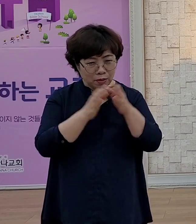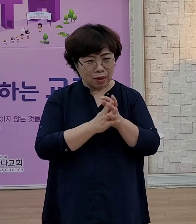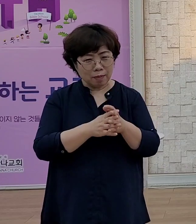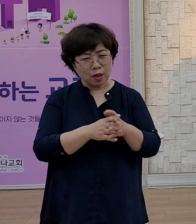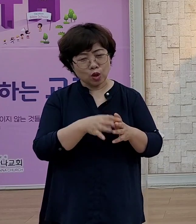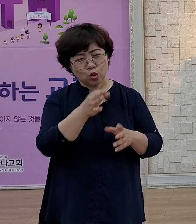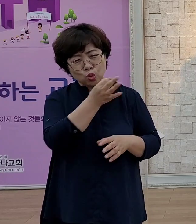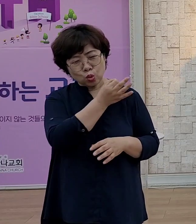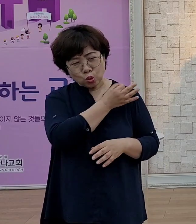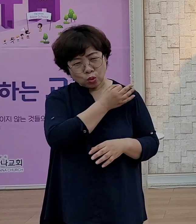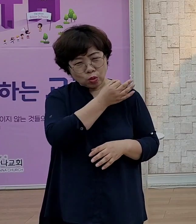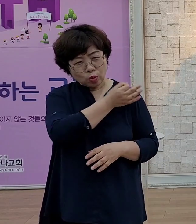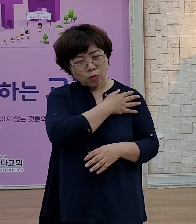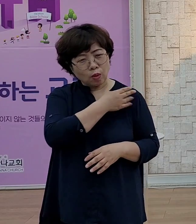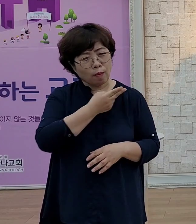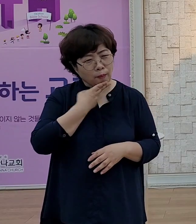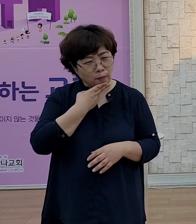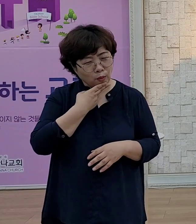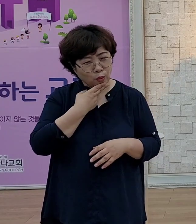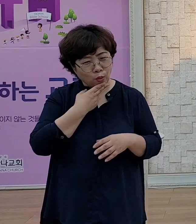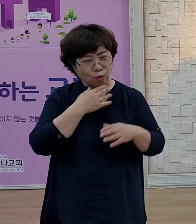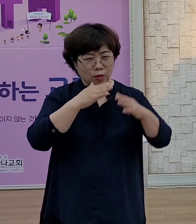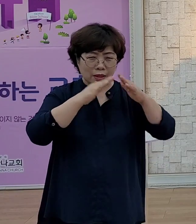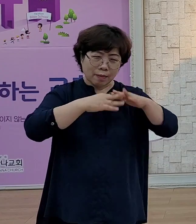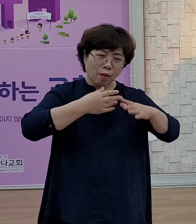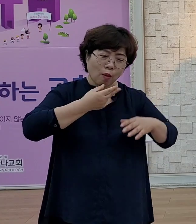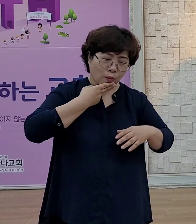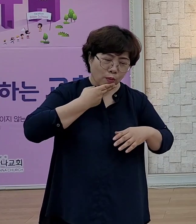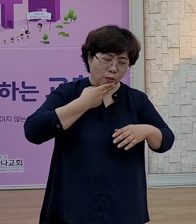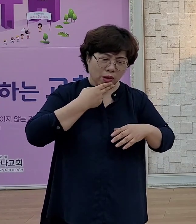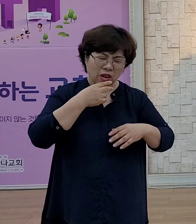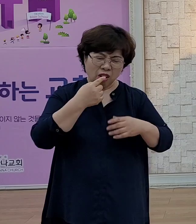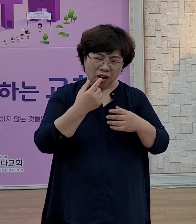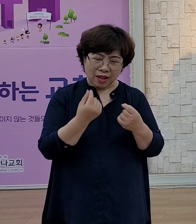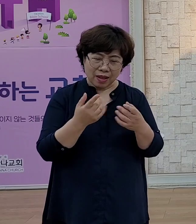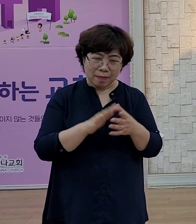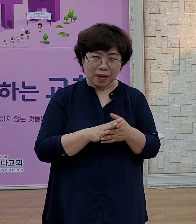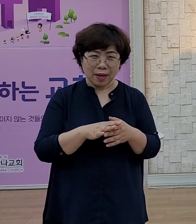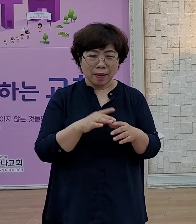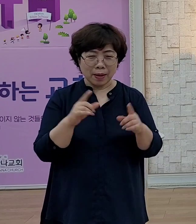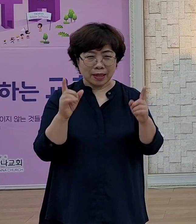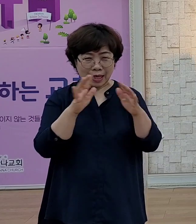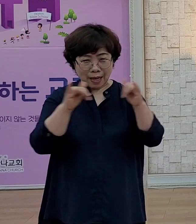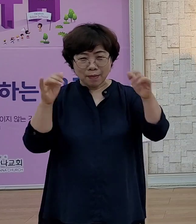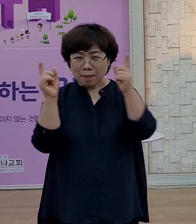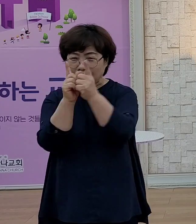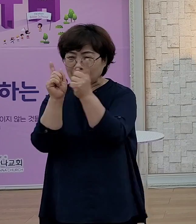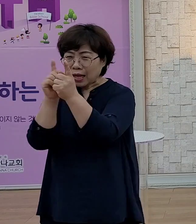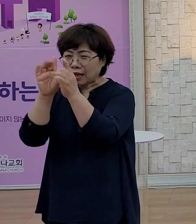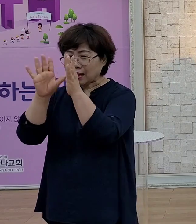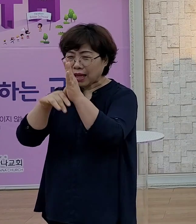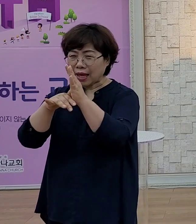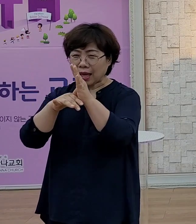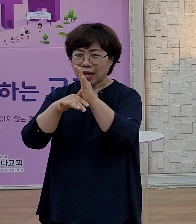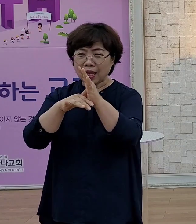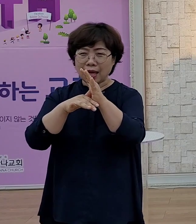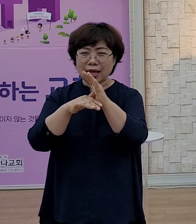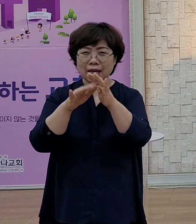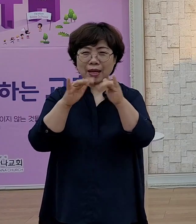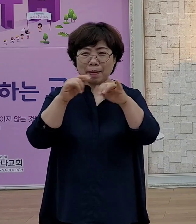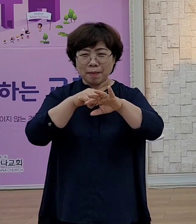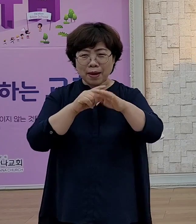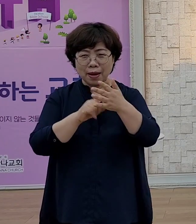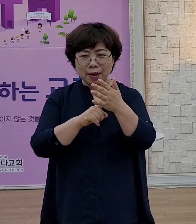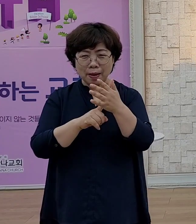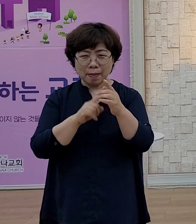돈은 없어도 또 자기에게 자랑할 게 있어요. 마음속에. 누구를 만나서 할 때마다 내가 오늘 얘한테 뭐 자랑해야지 하는데 그